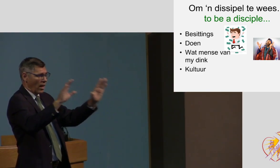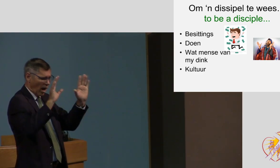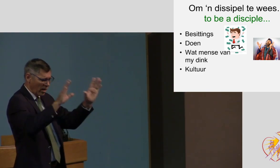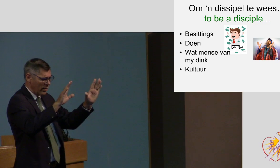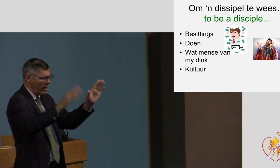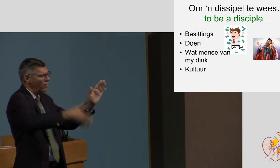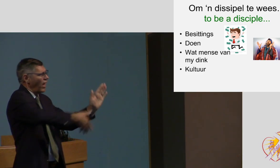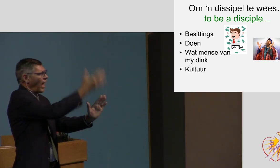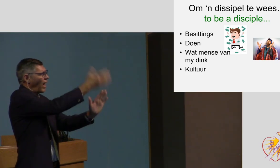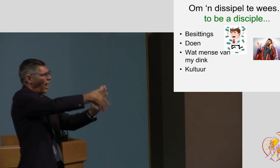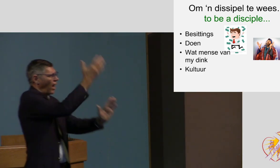10 weg.